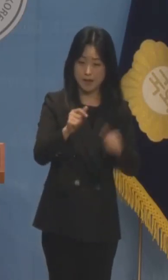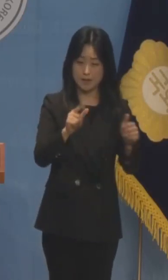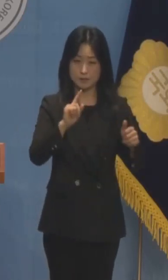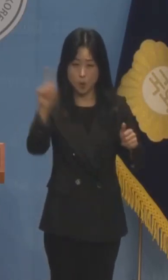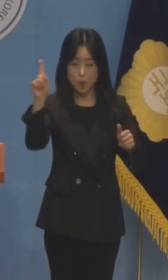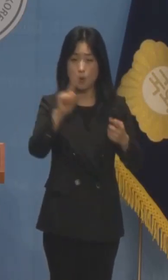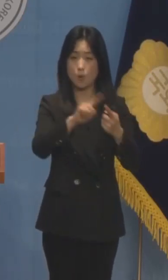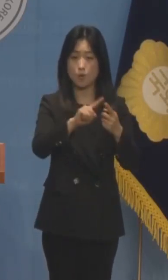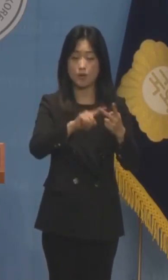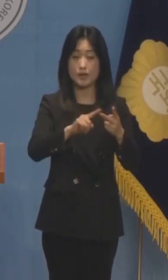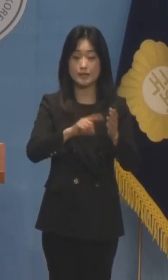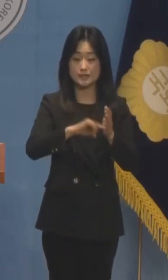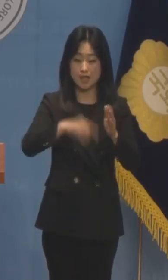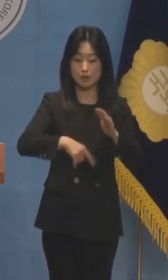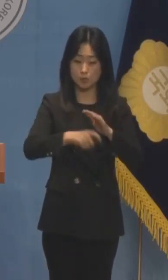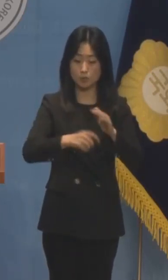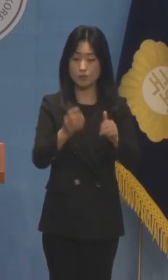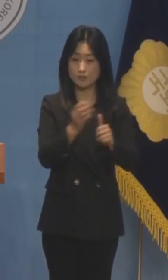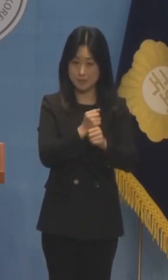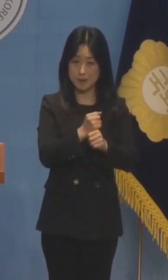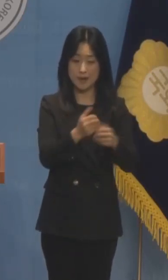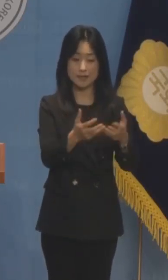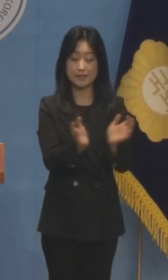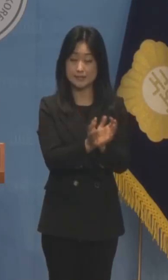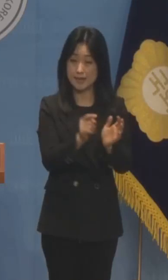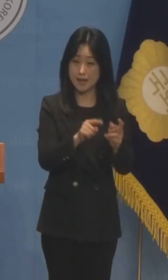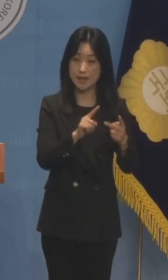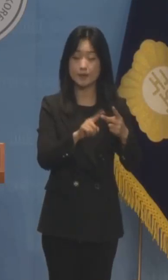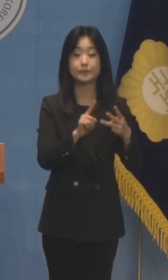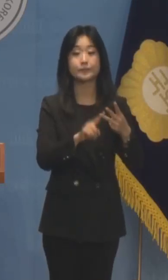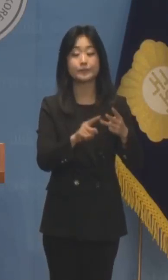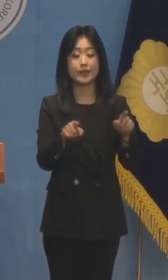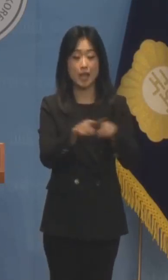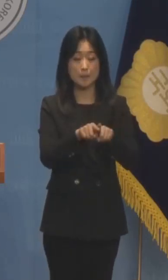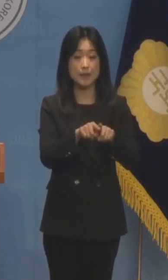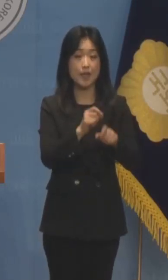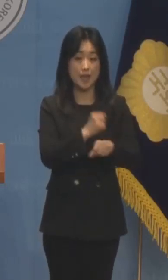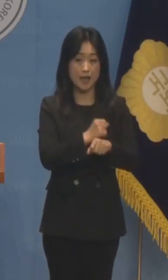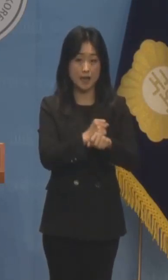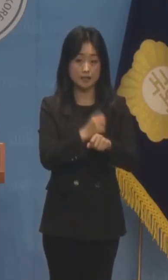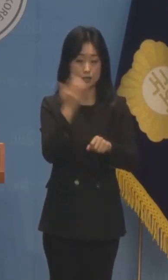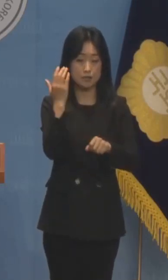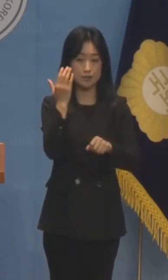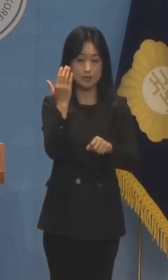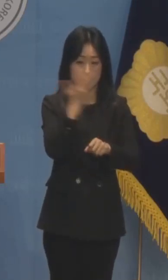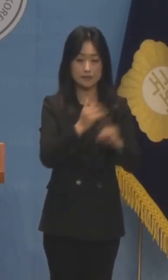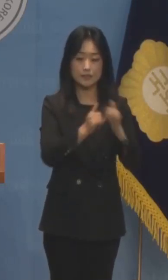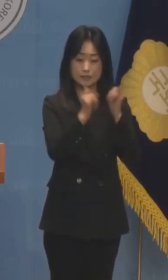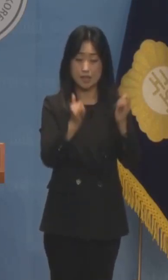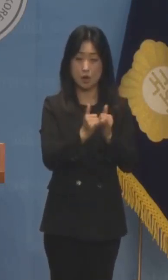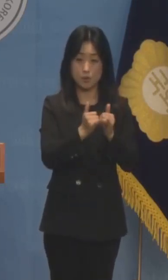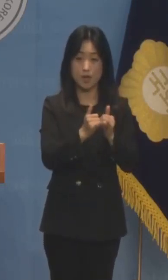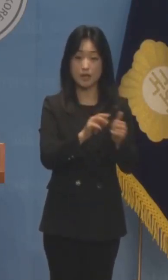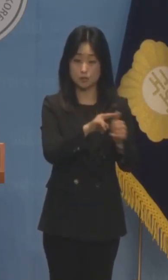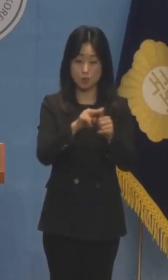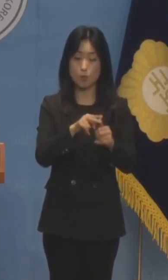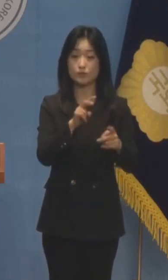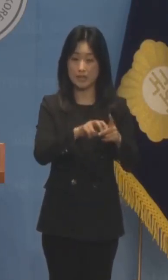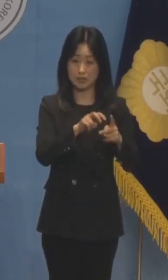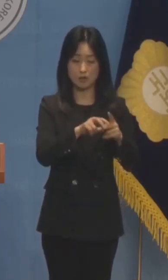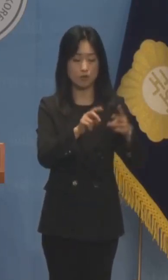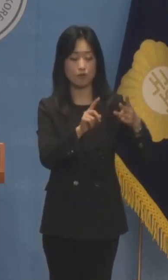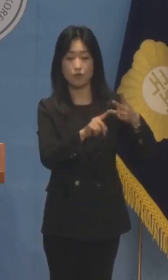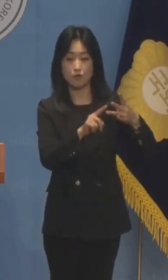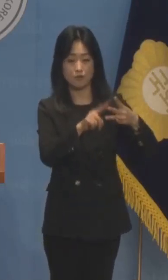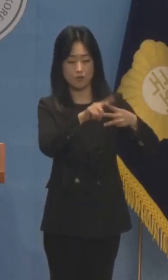시민단체 세금도둑 잡아라, 함께하는 시민행동 투명사회를 위한 정보공개센터에 크게 감사드립니다.